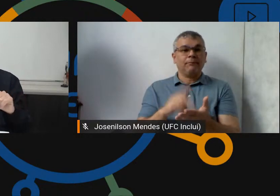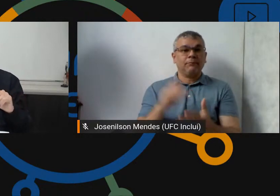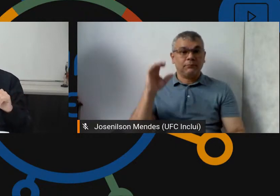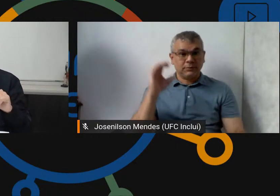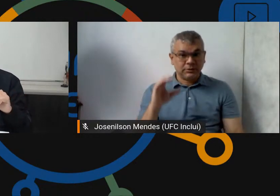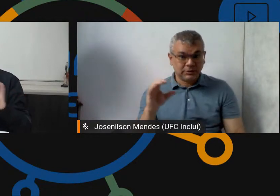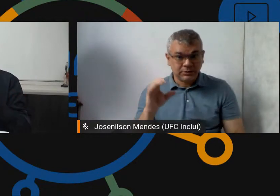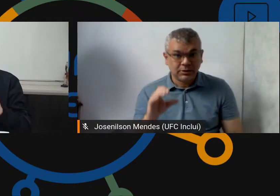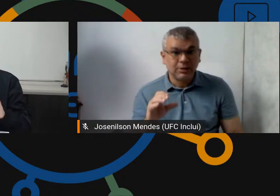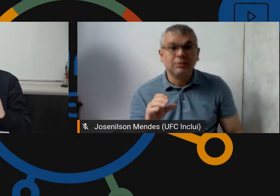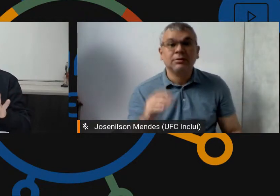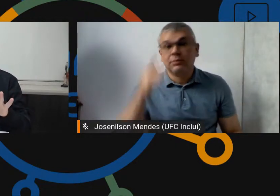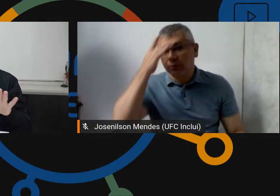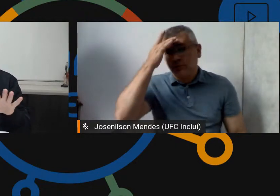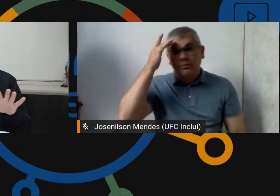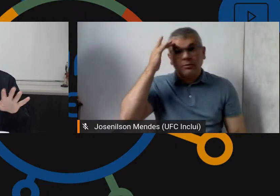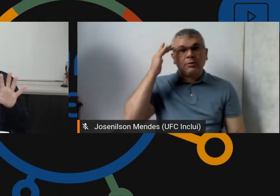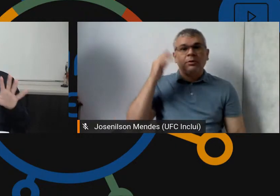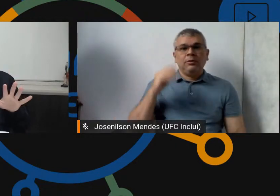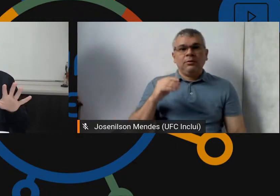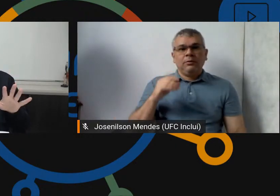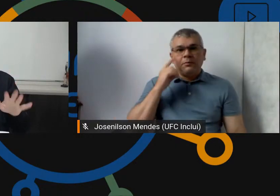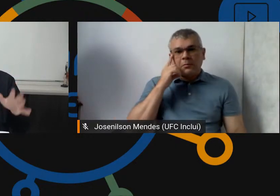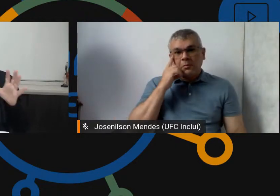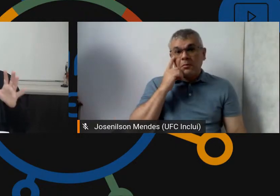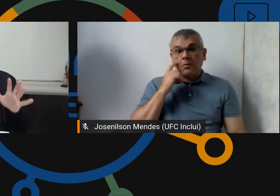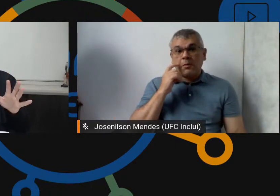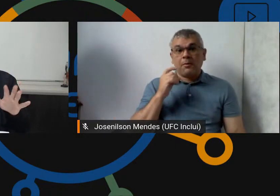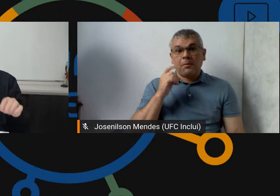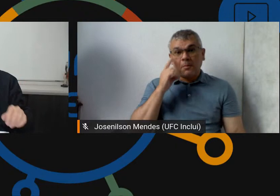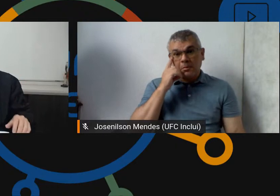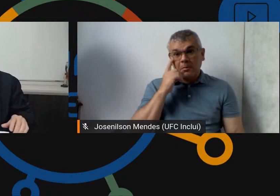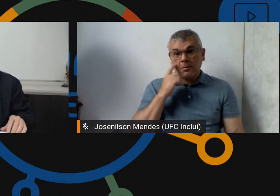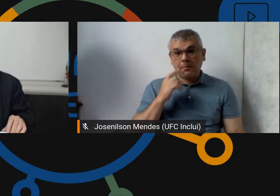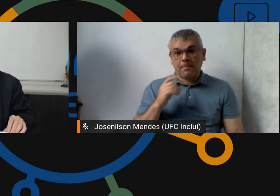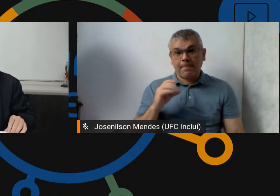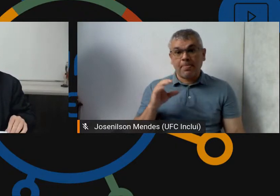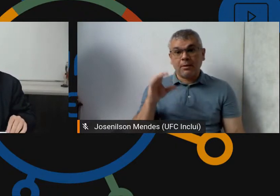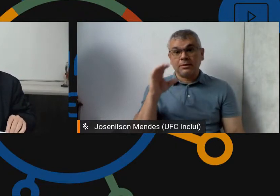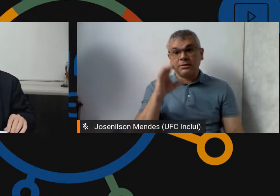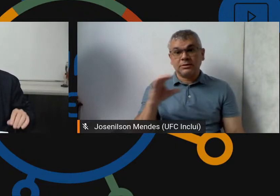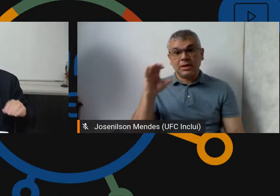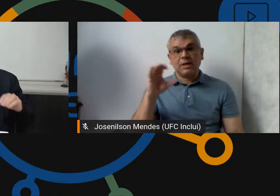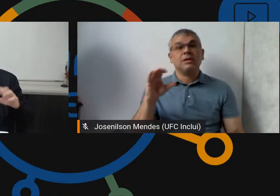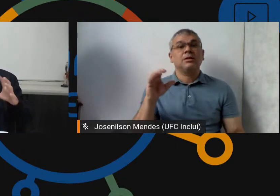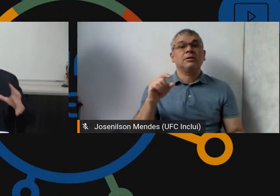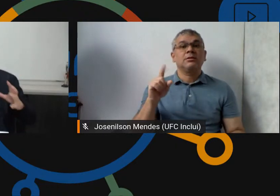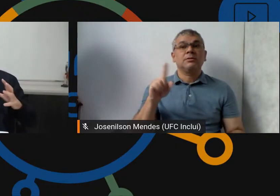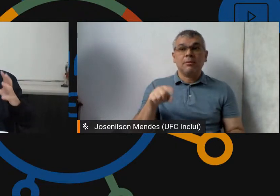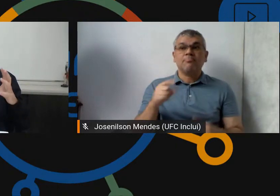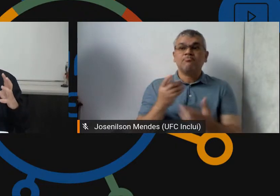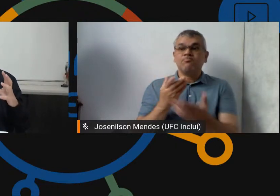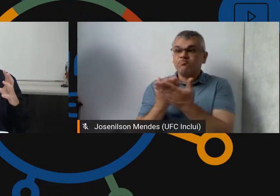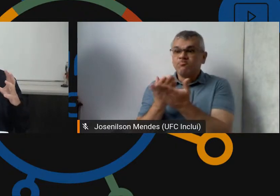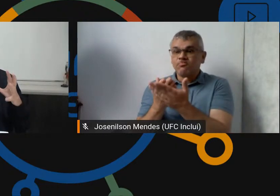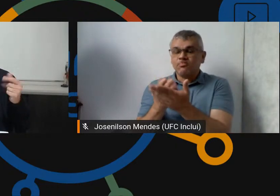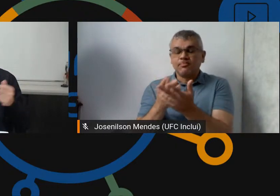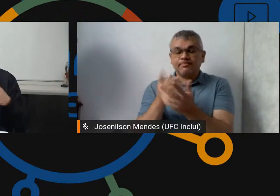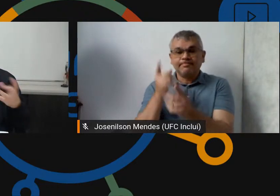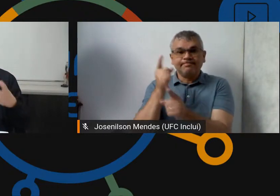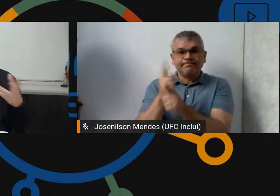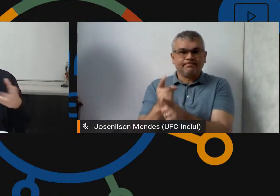filosofia. São coisas separadas. As duas são boas. Estou falando da ciência, né? O seu trabalho, então, é